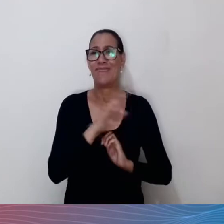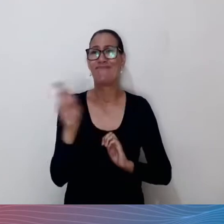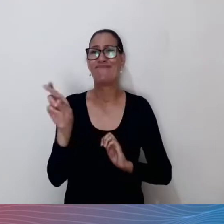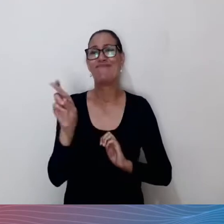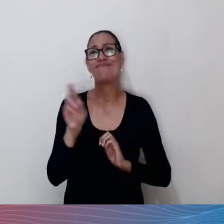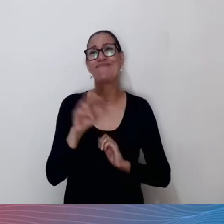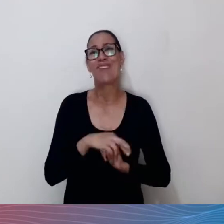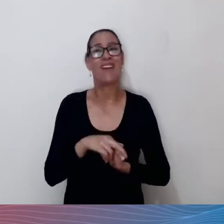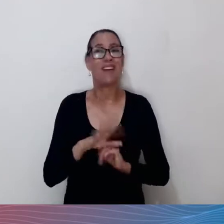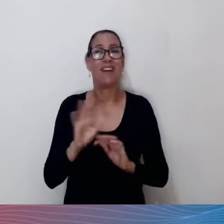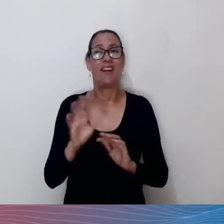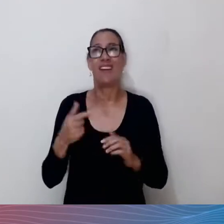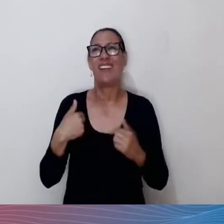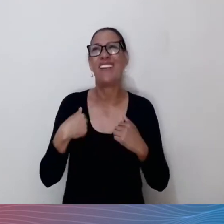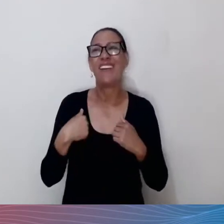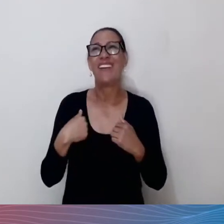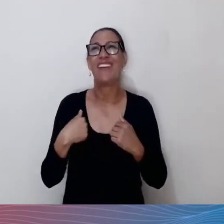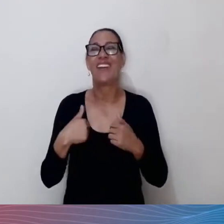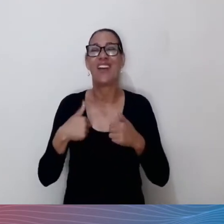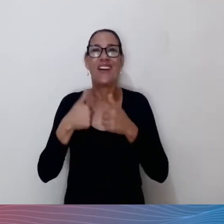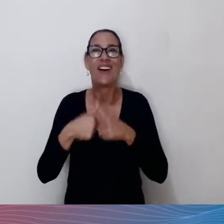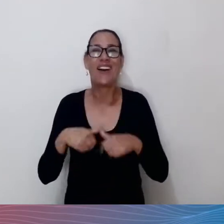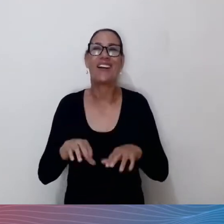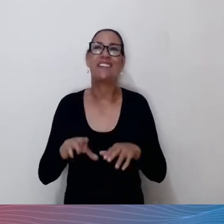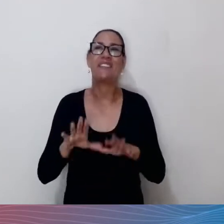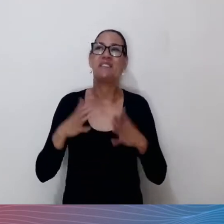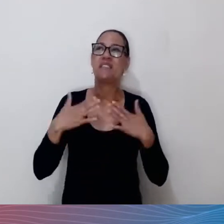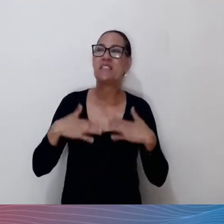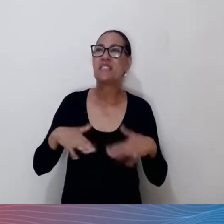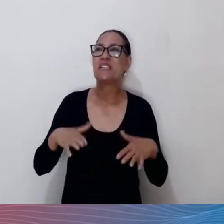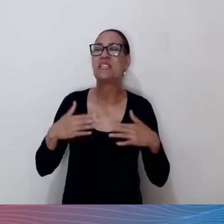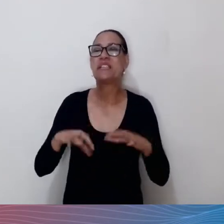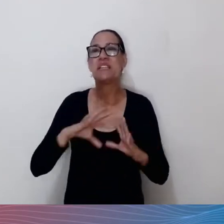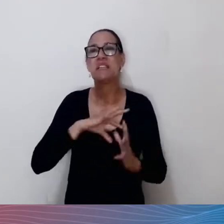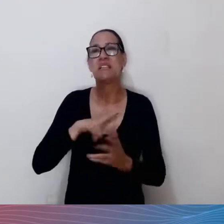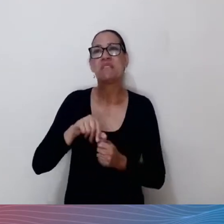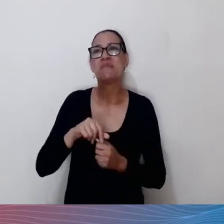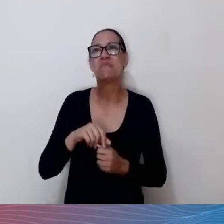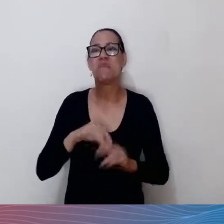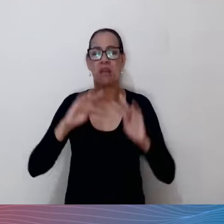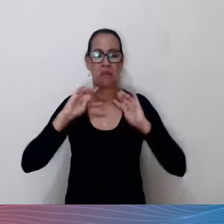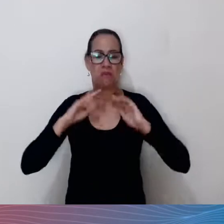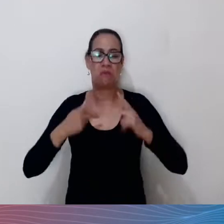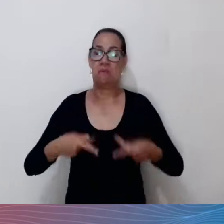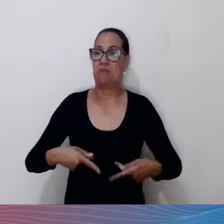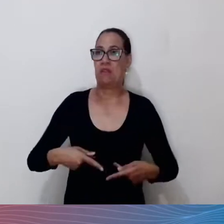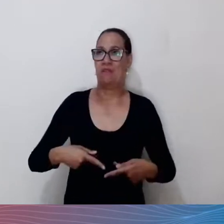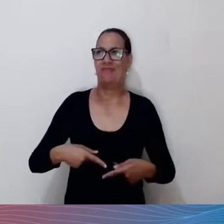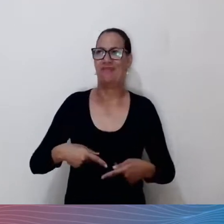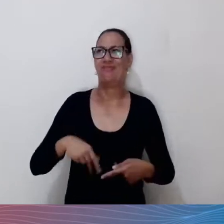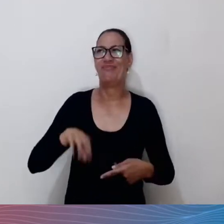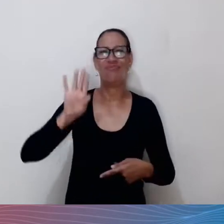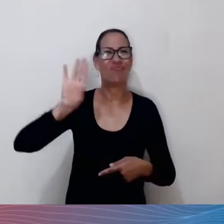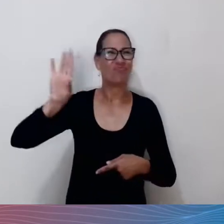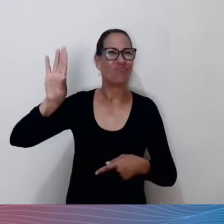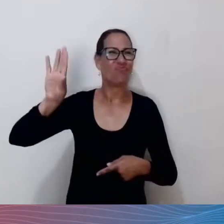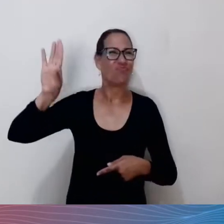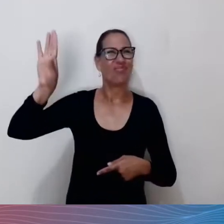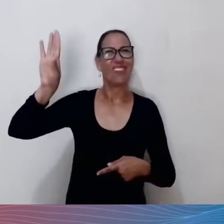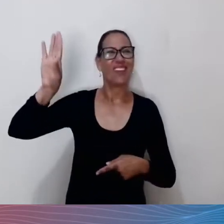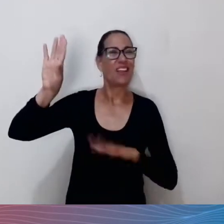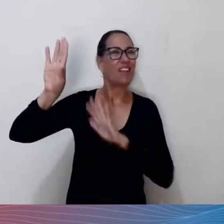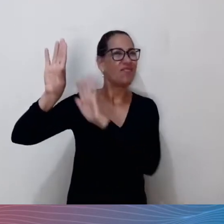na terra, sem preocupação de problema com Deus, eu vou sempre consultar um